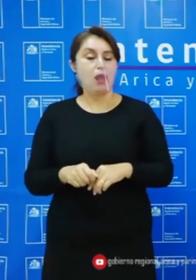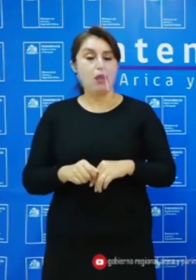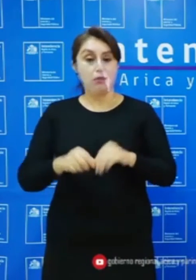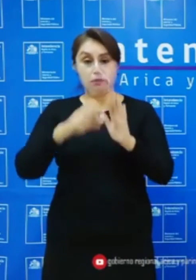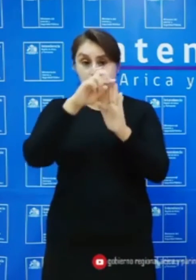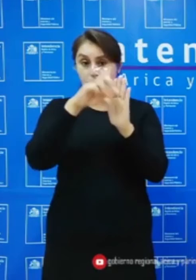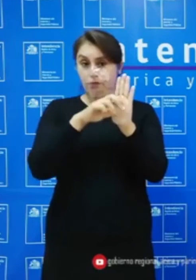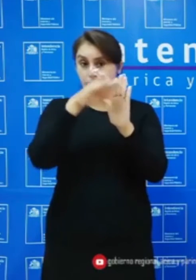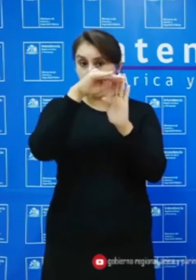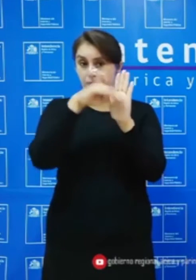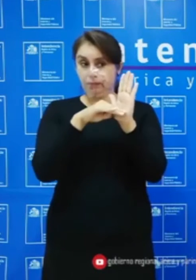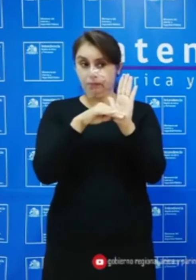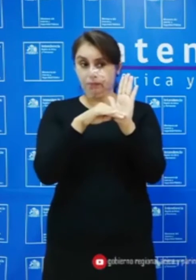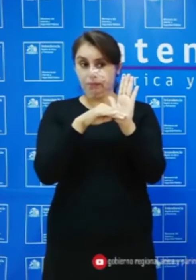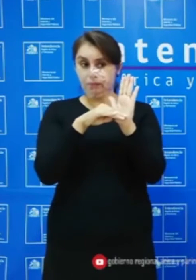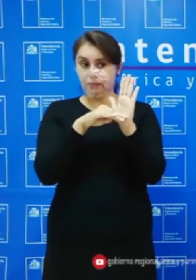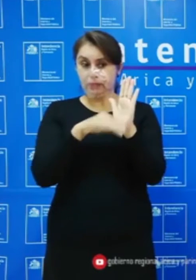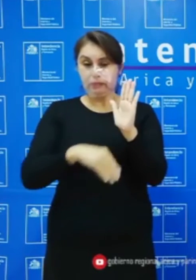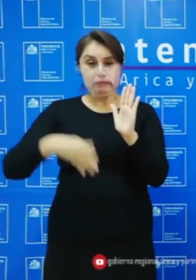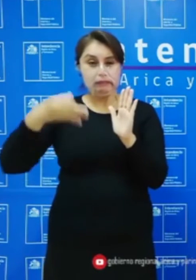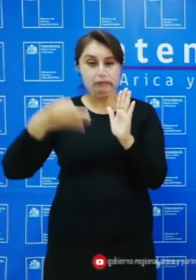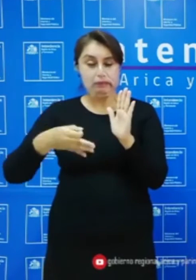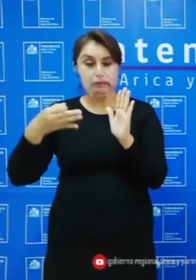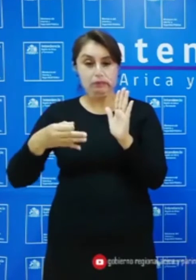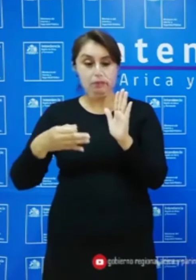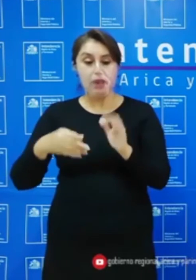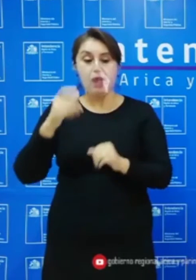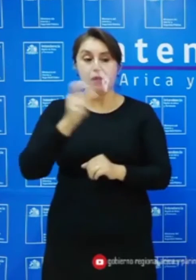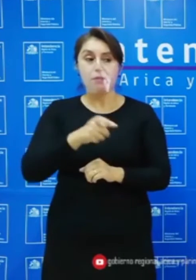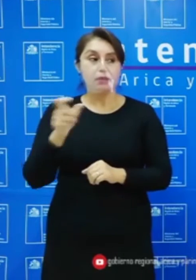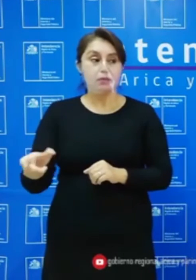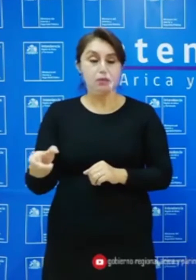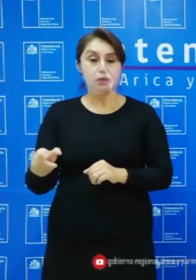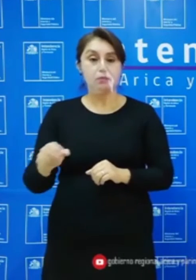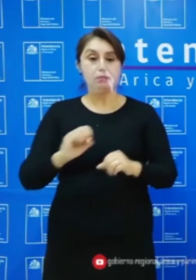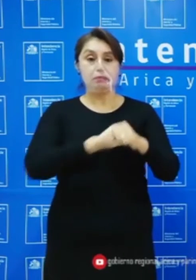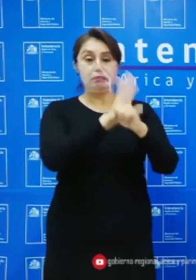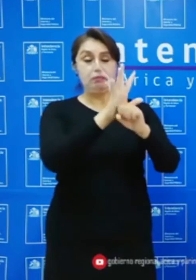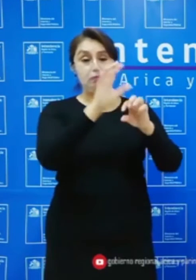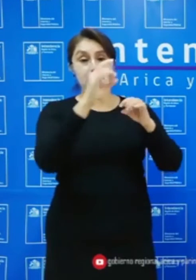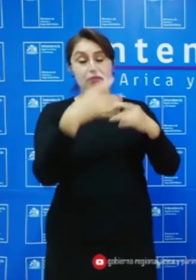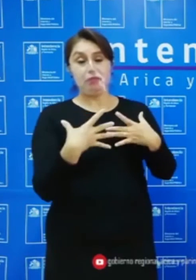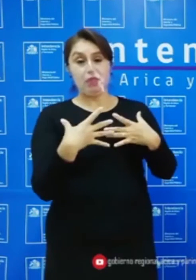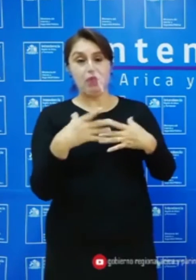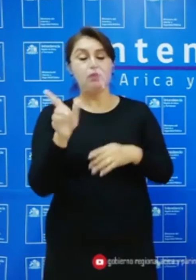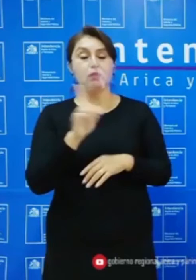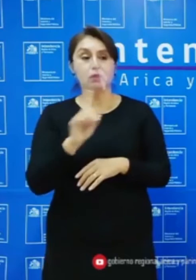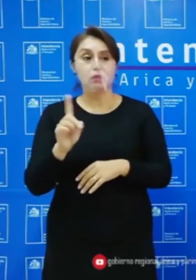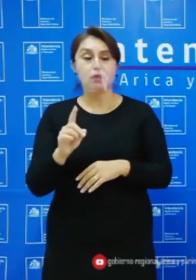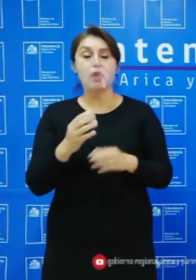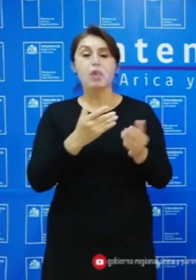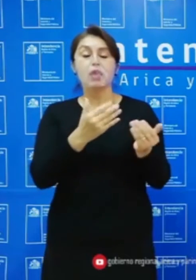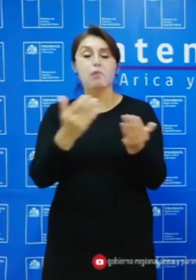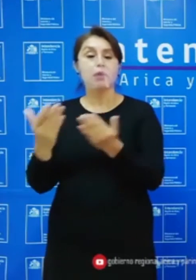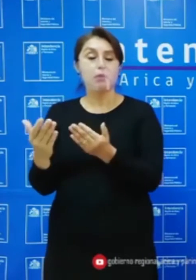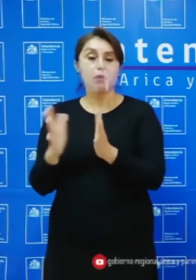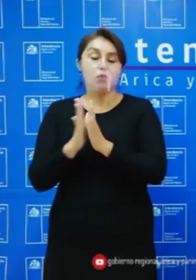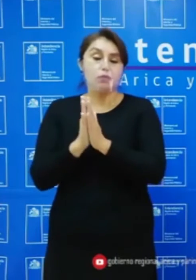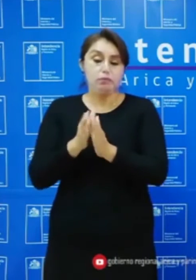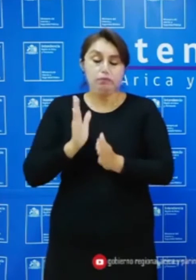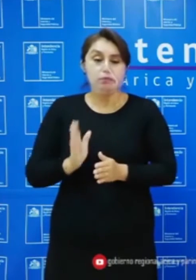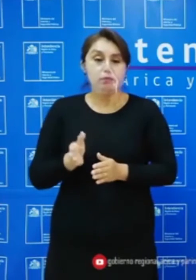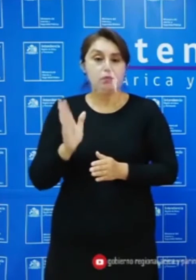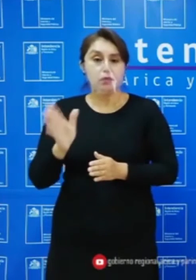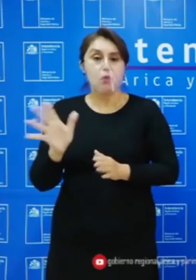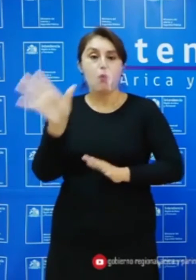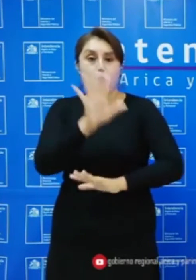protocolos bastante estrictos para que además no se contagie la familia y esperamos que también se siga para poder seguir evitando los